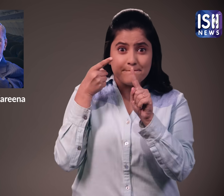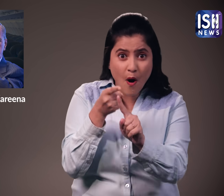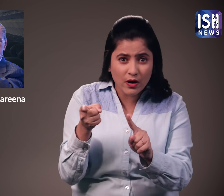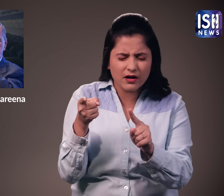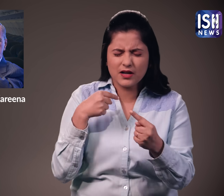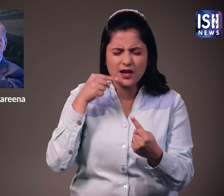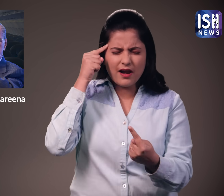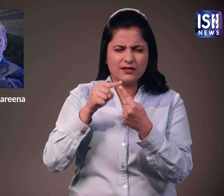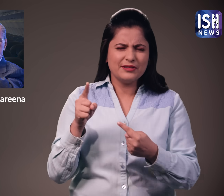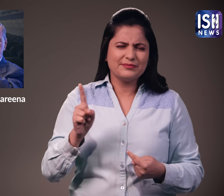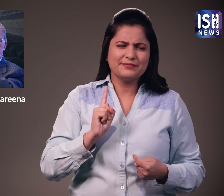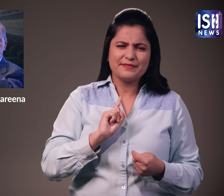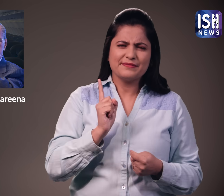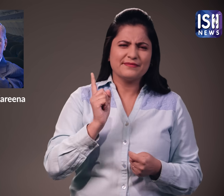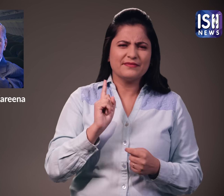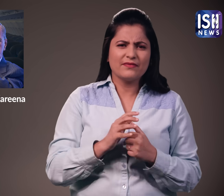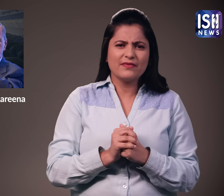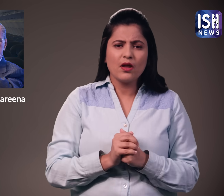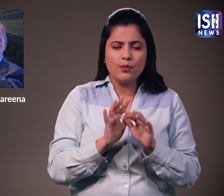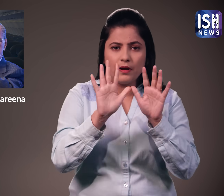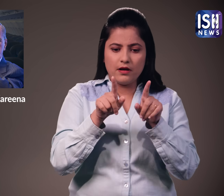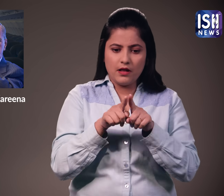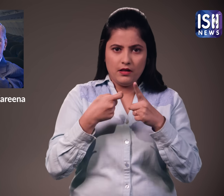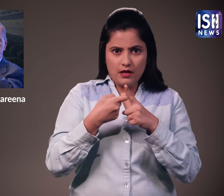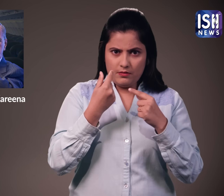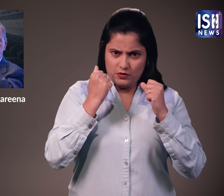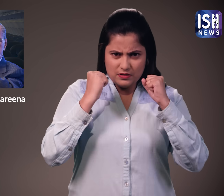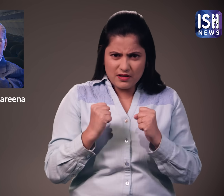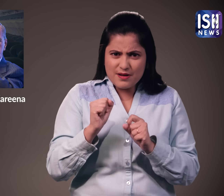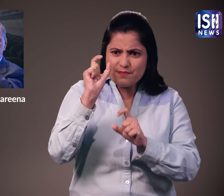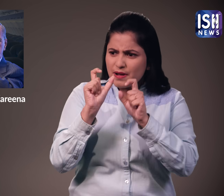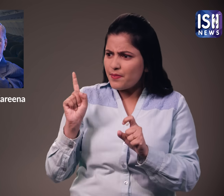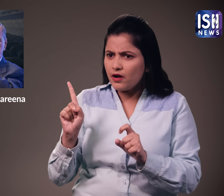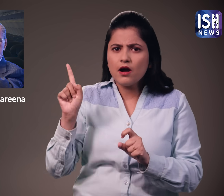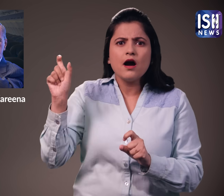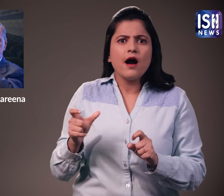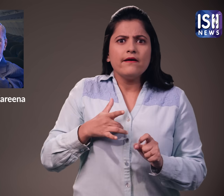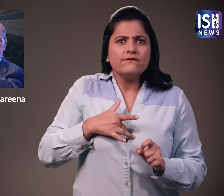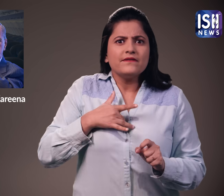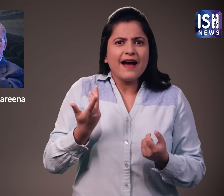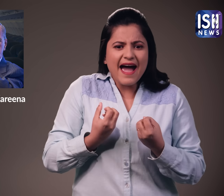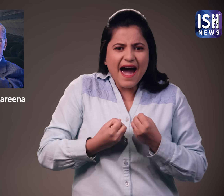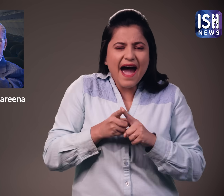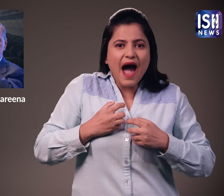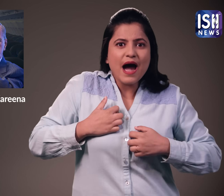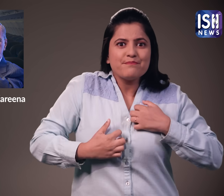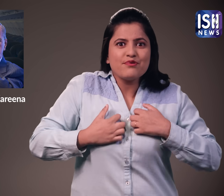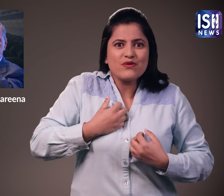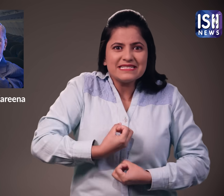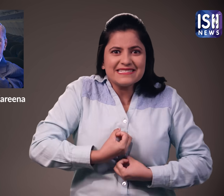मुद्दा ये है कि जब कोई स्नेय दिखाता है तो आप उसे वापस भी दिखा सकते है